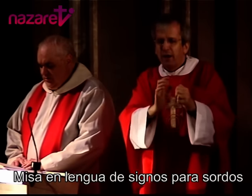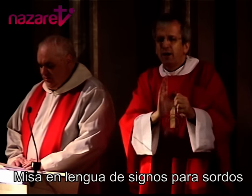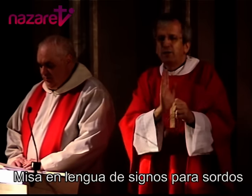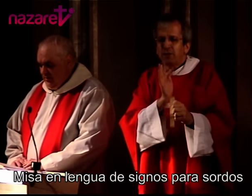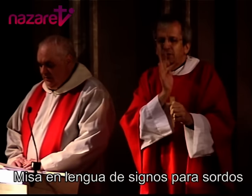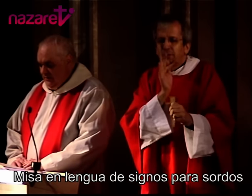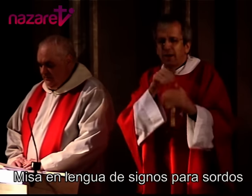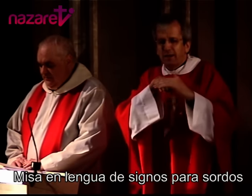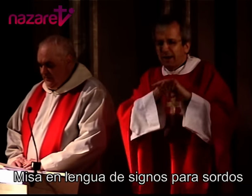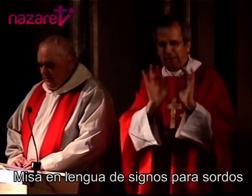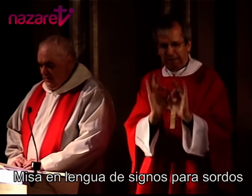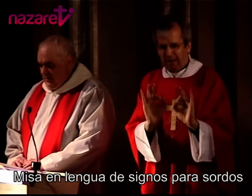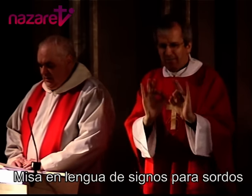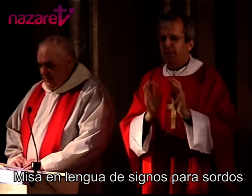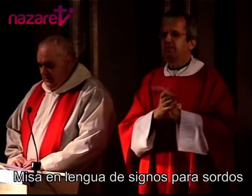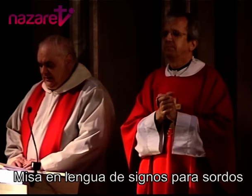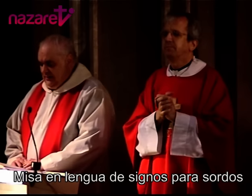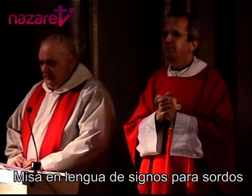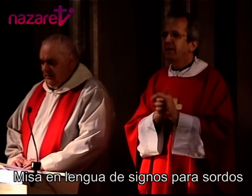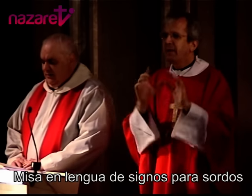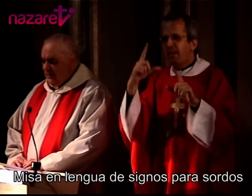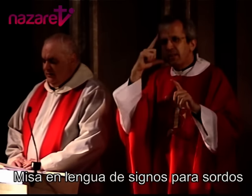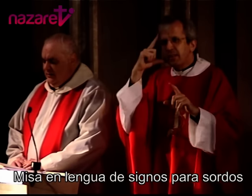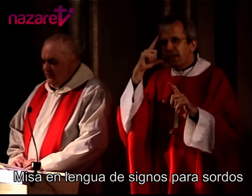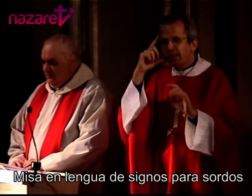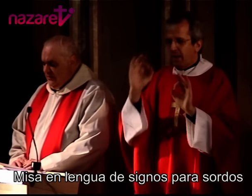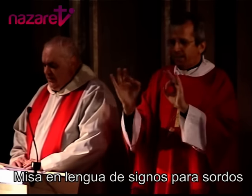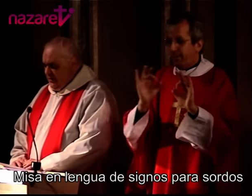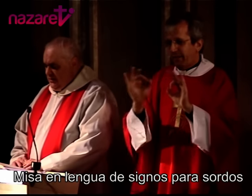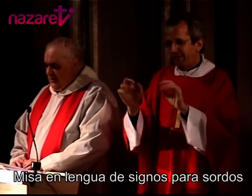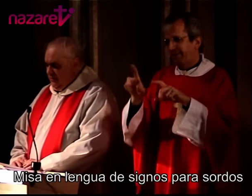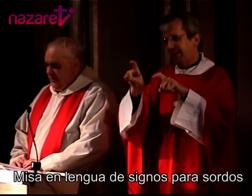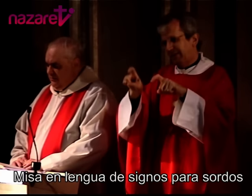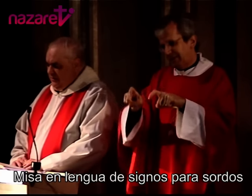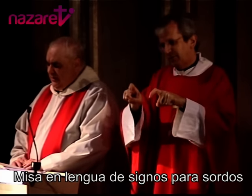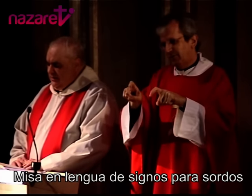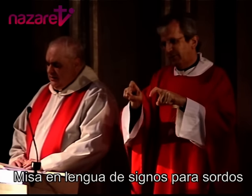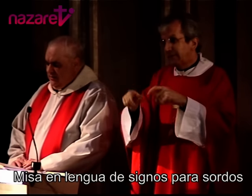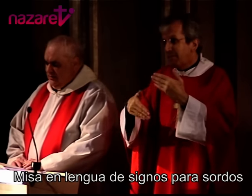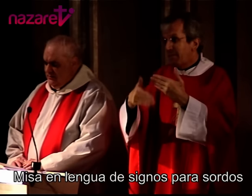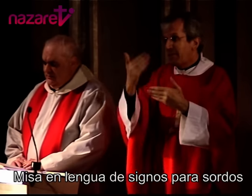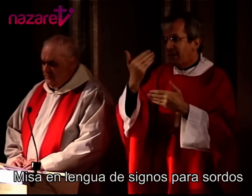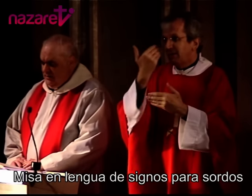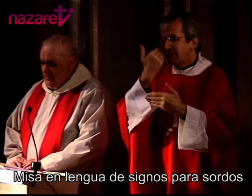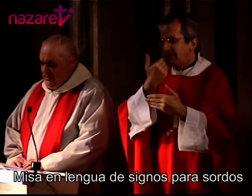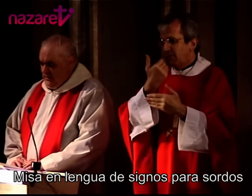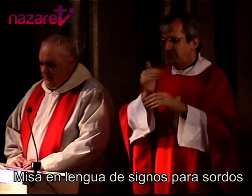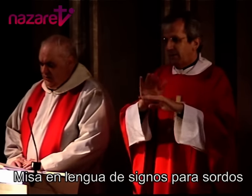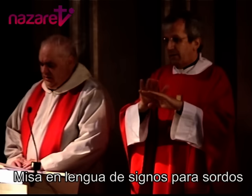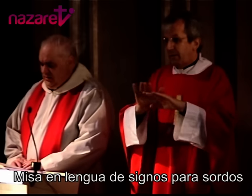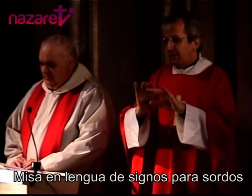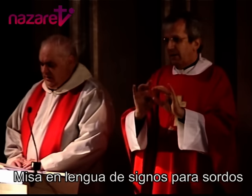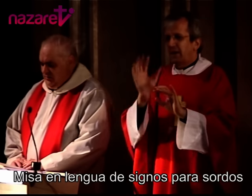sido puesto todavía. Era el día de la preparación y estaba para empezar el sábado.